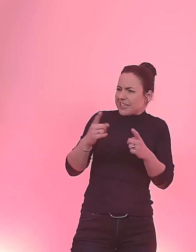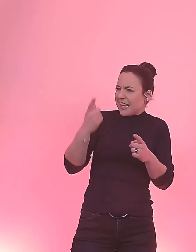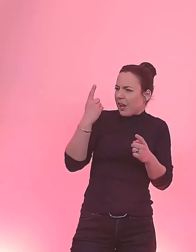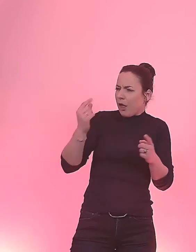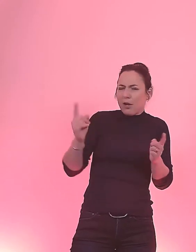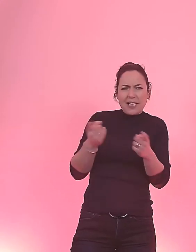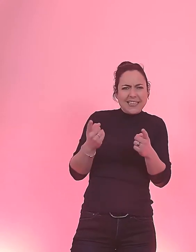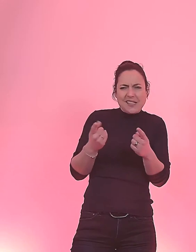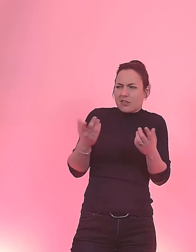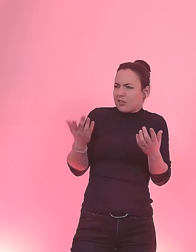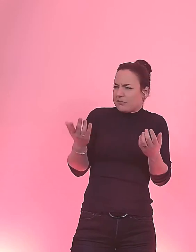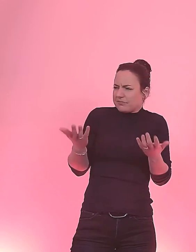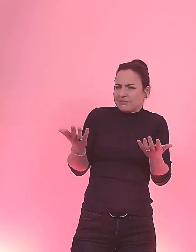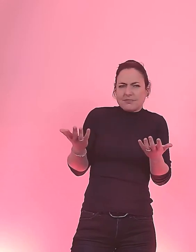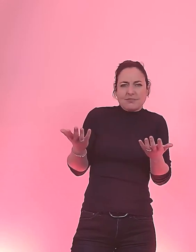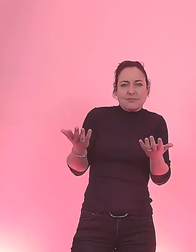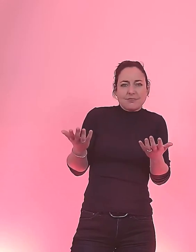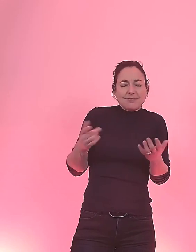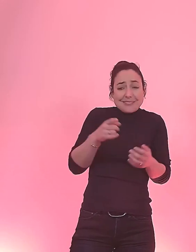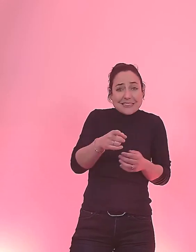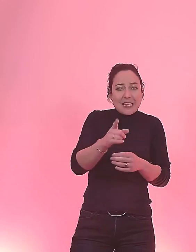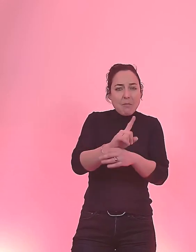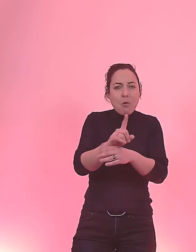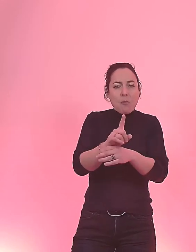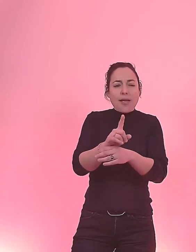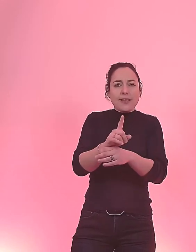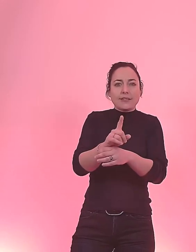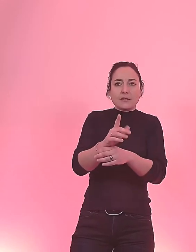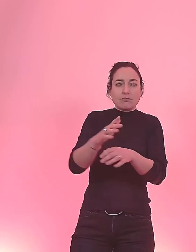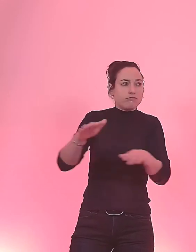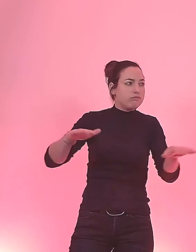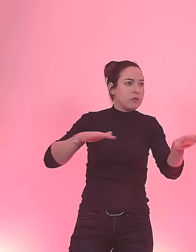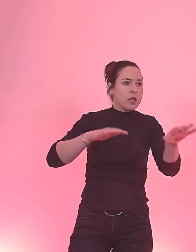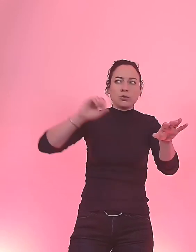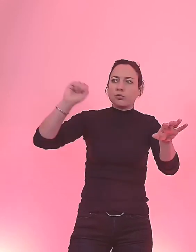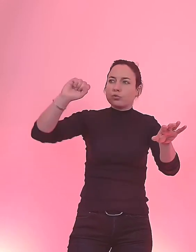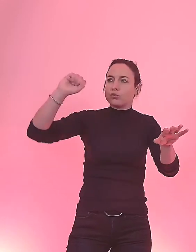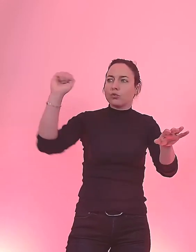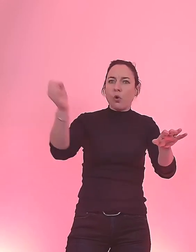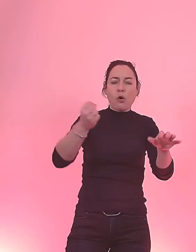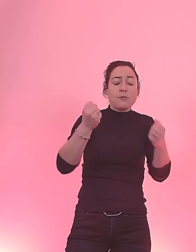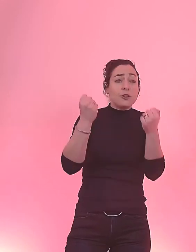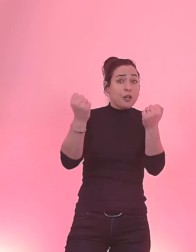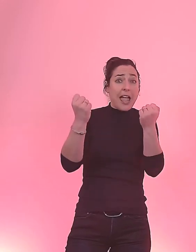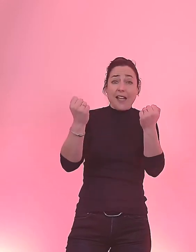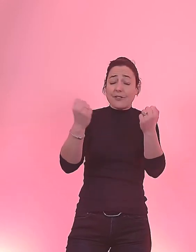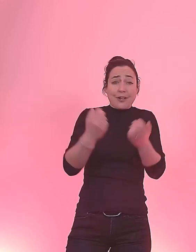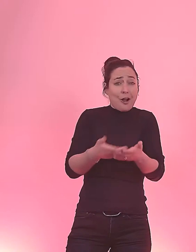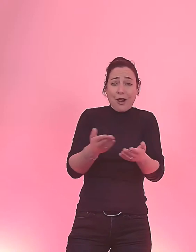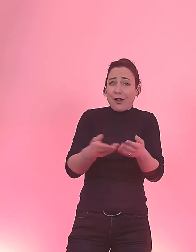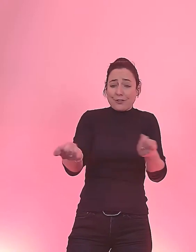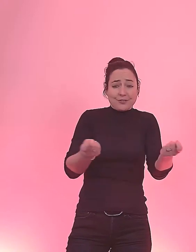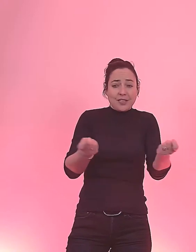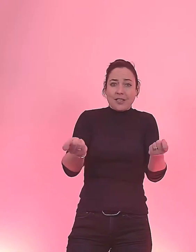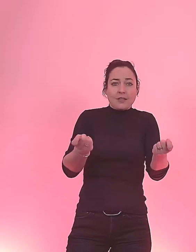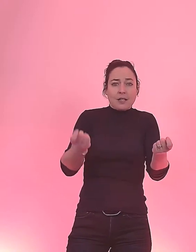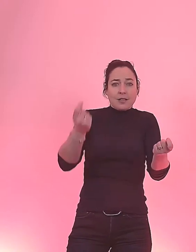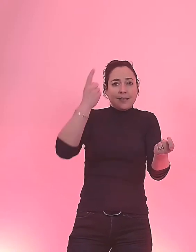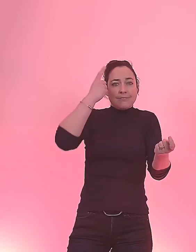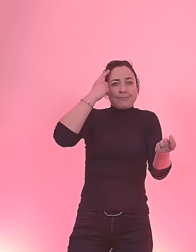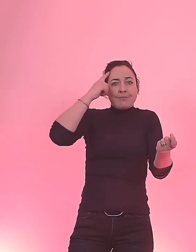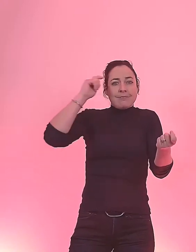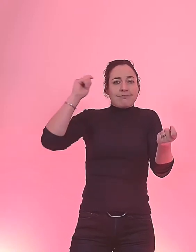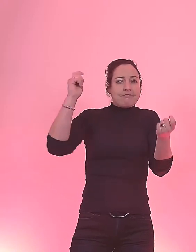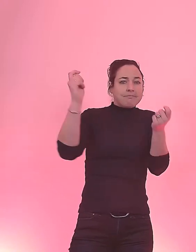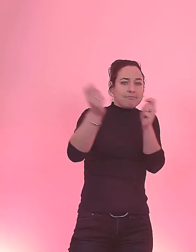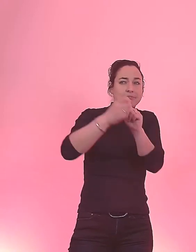lichtje op dat soort momenten als de storm om je heen te heftig wordt om het onder controle te houden en dat hij naar binnen staten je denken ik kan